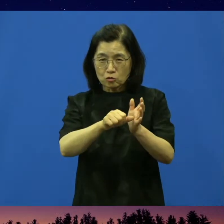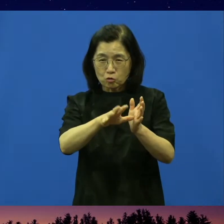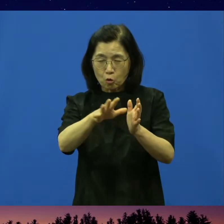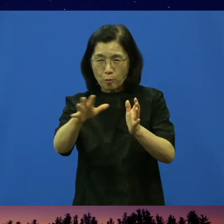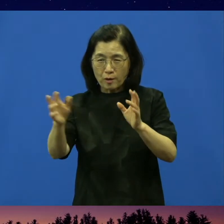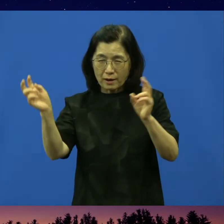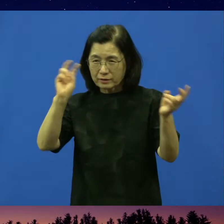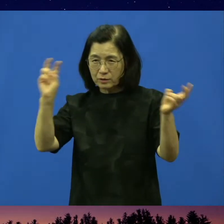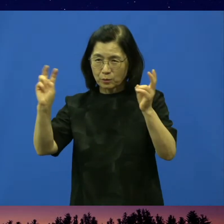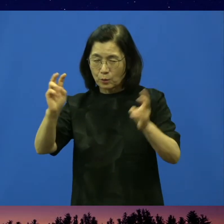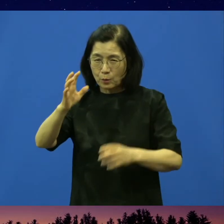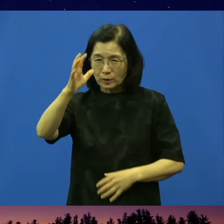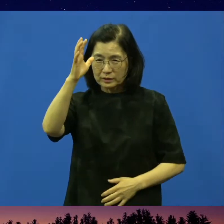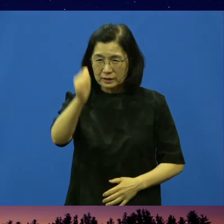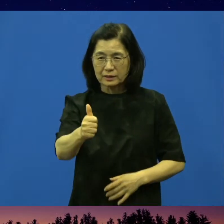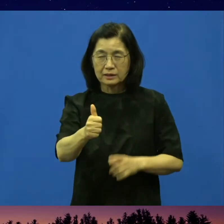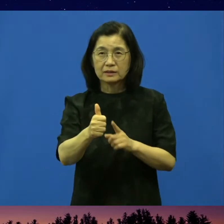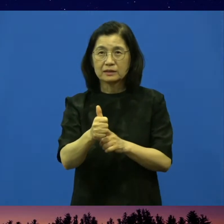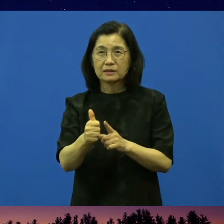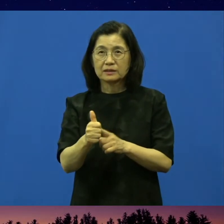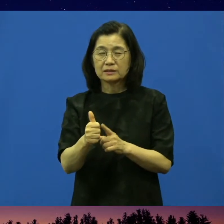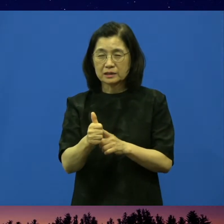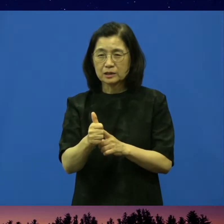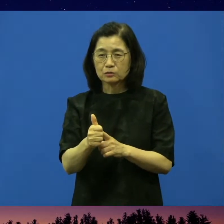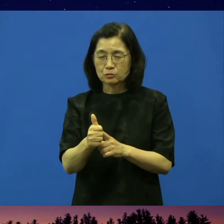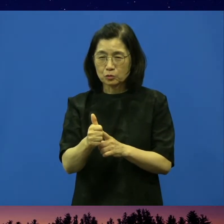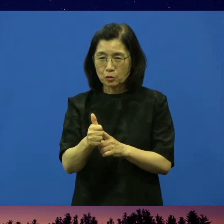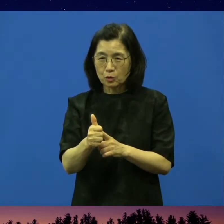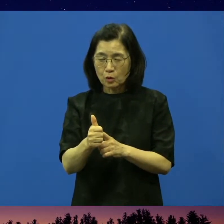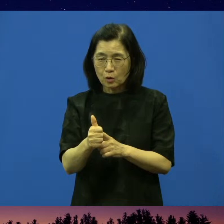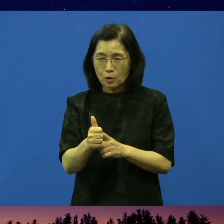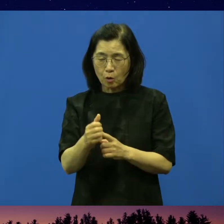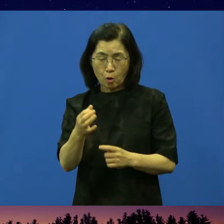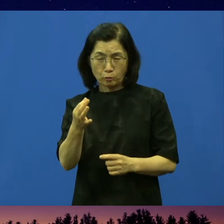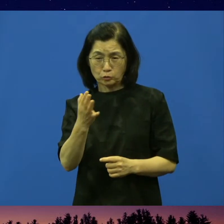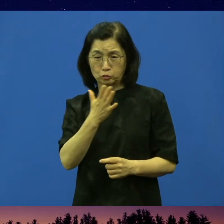사생활이나 이거 보니까 뭐 내보니까 뭐 오래 못 가겠던데.